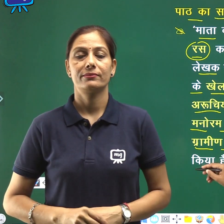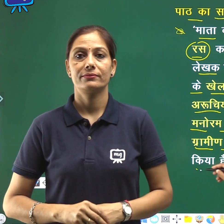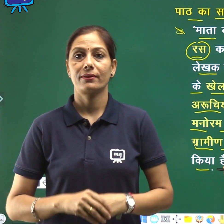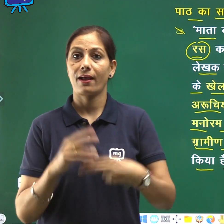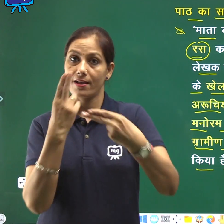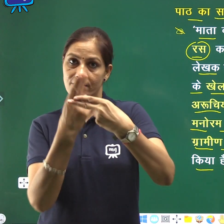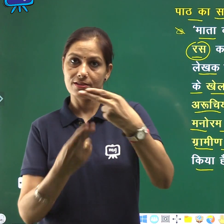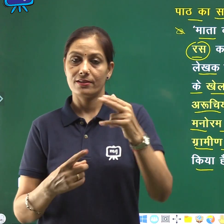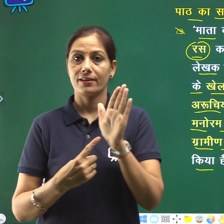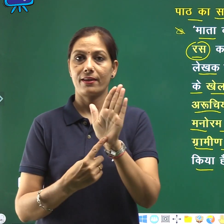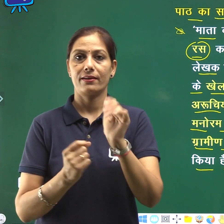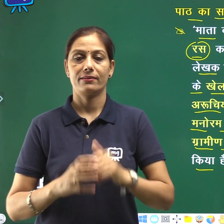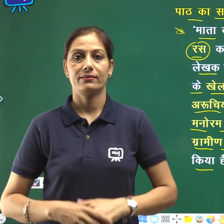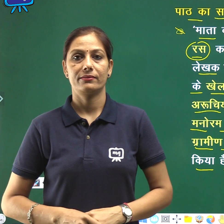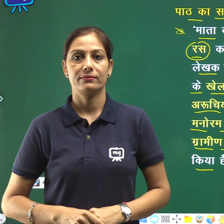चित्रण किया है।